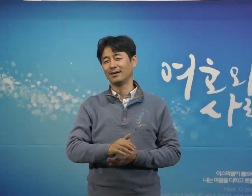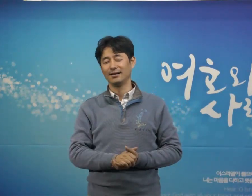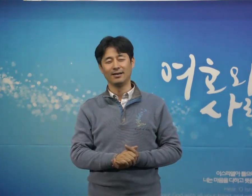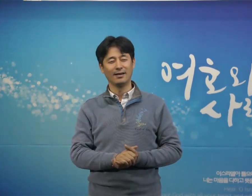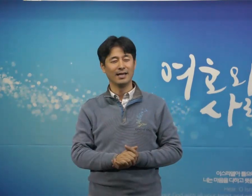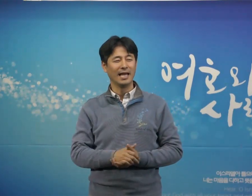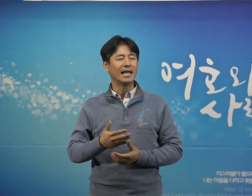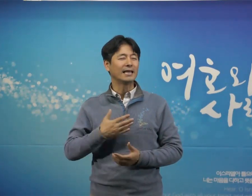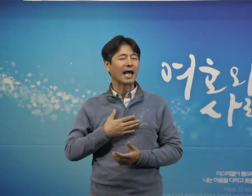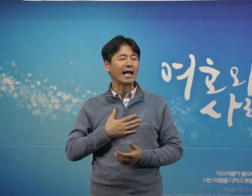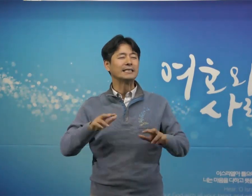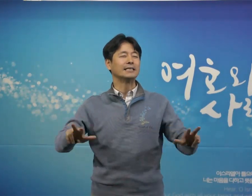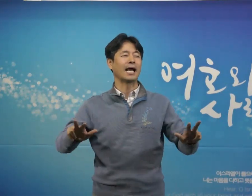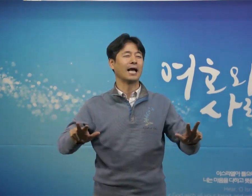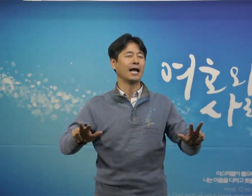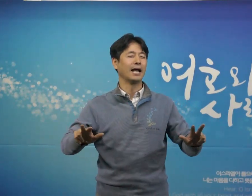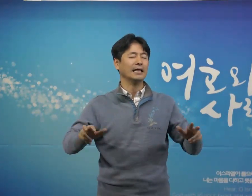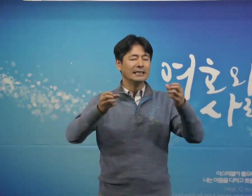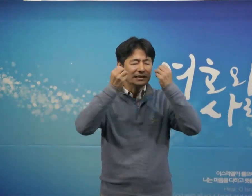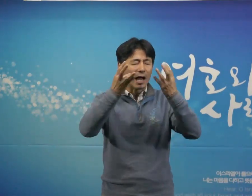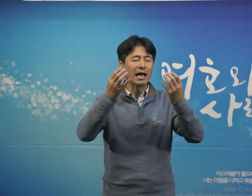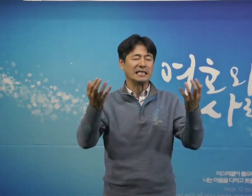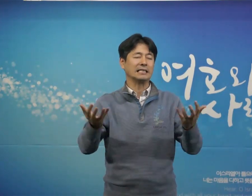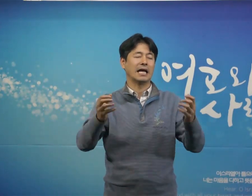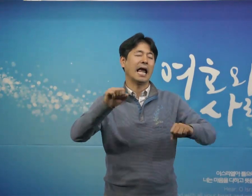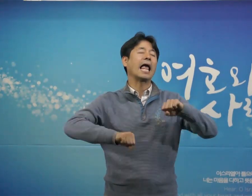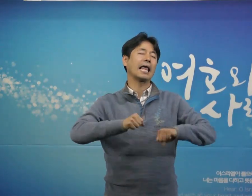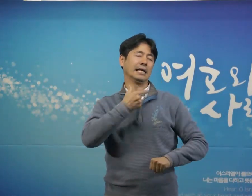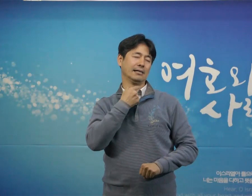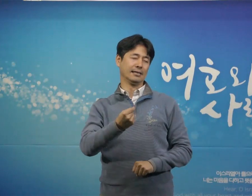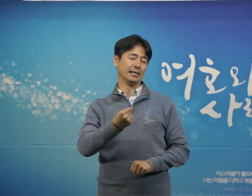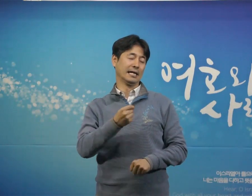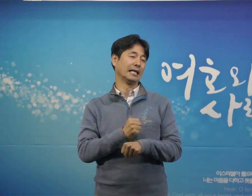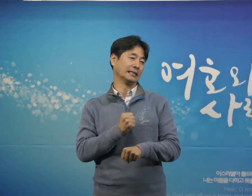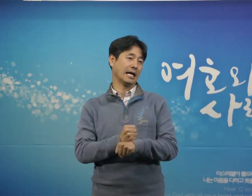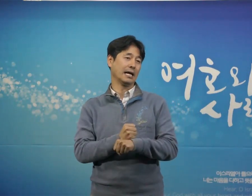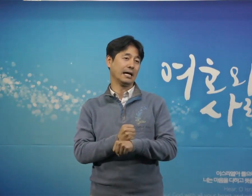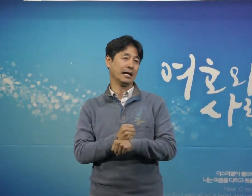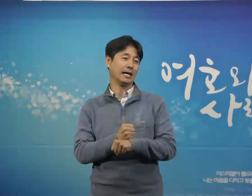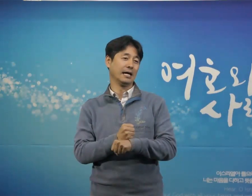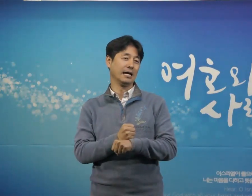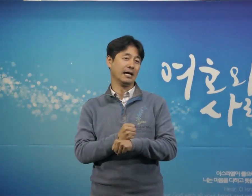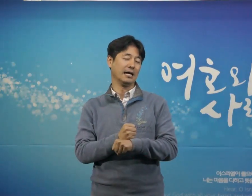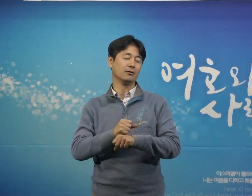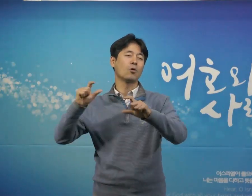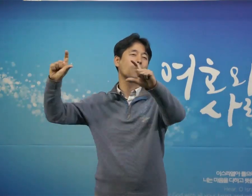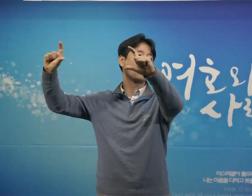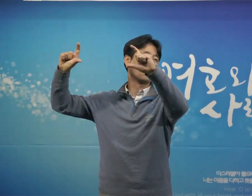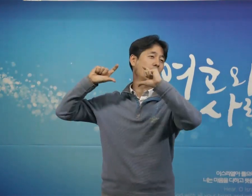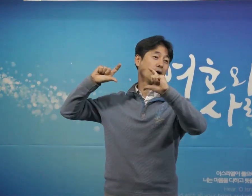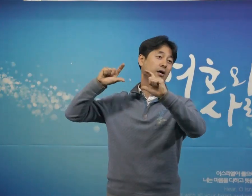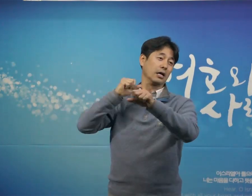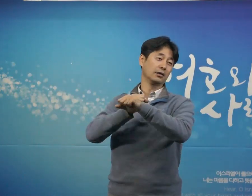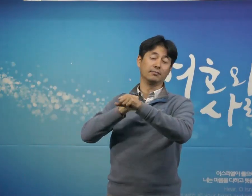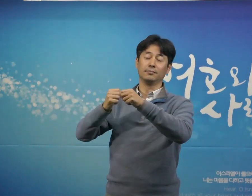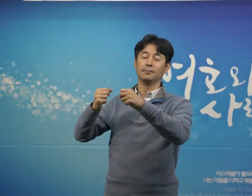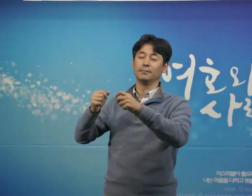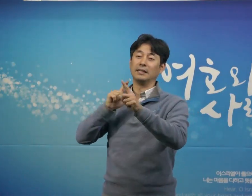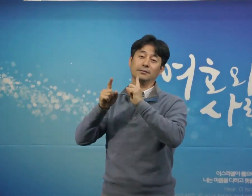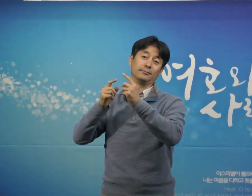일을 생각하지 말라고 말씀을 주십니다. 이제 새 일을 행하리라 말씀하십니다. 그렇게